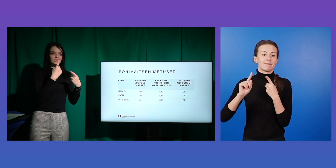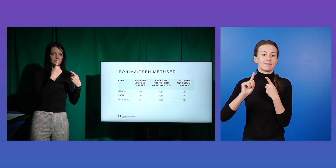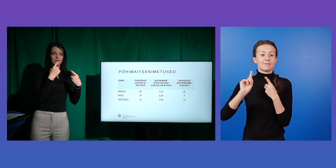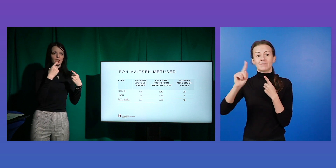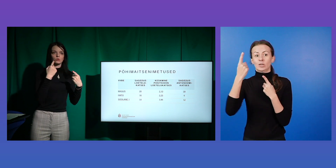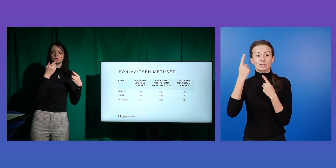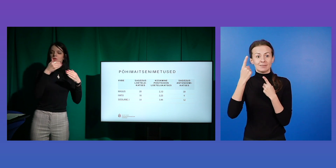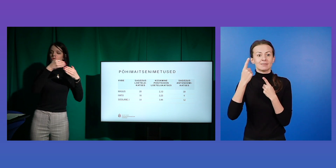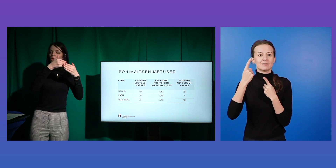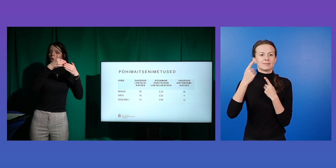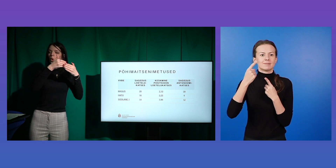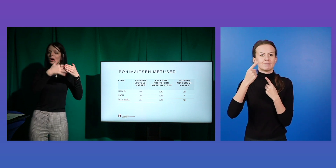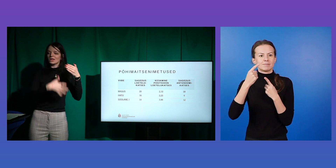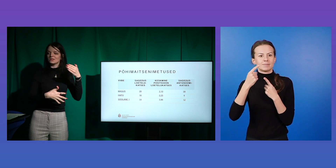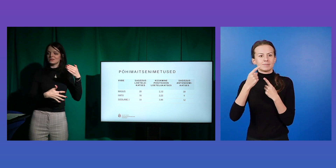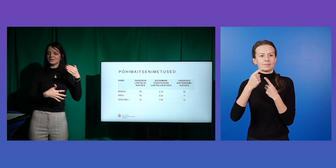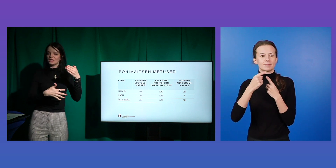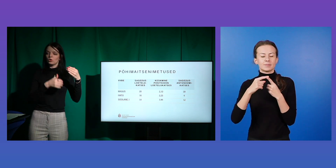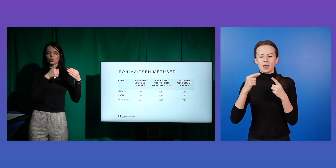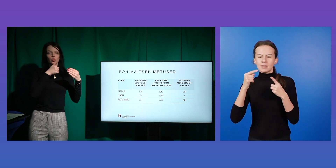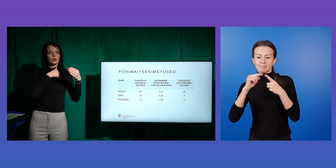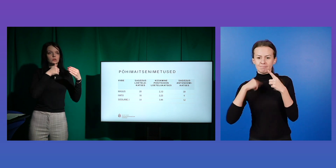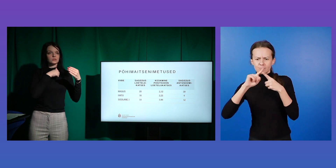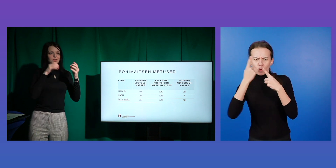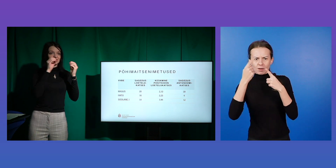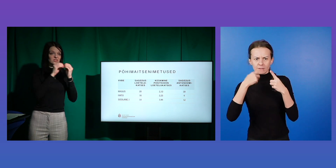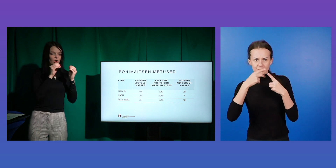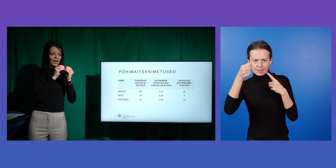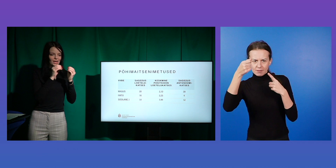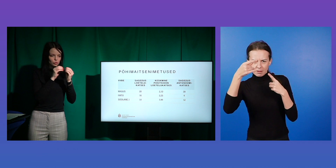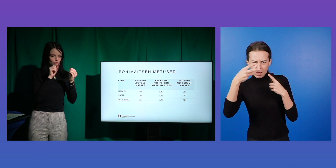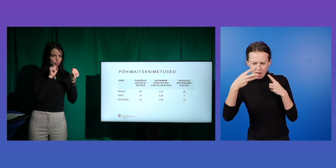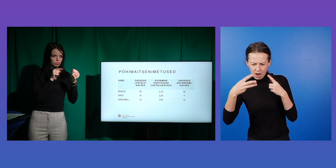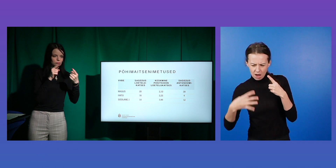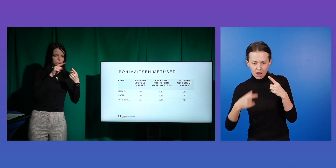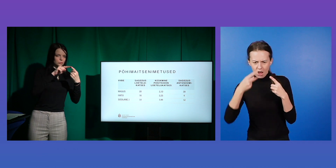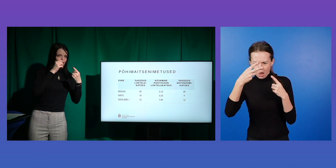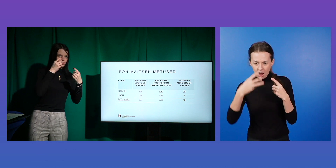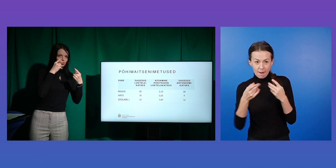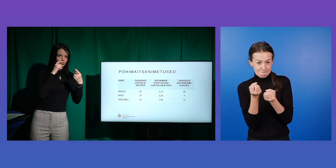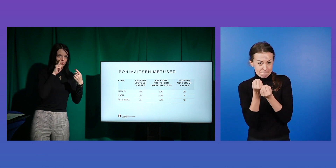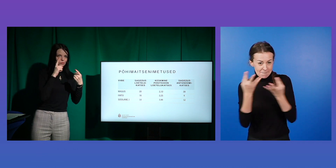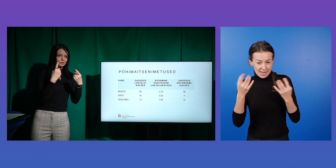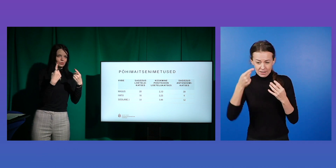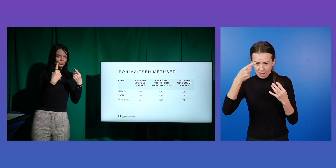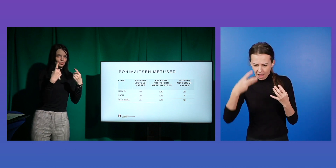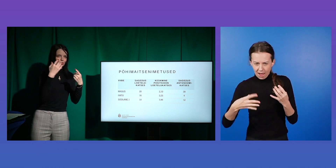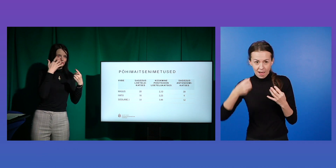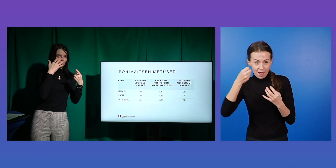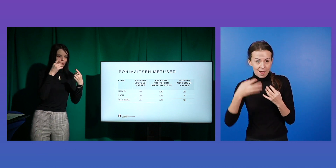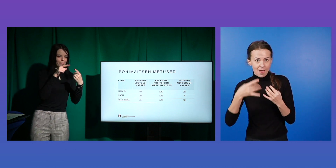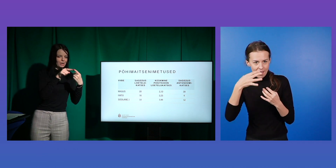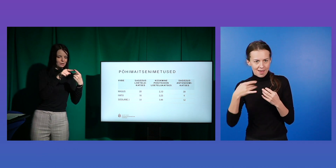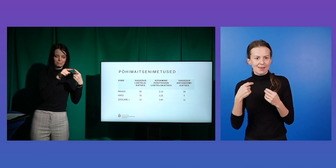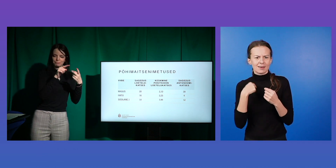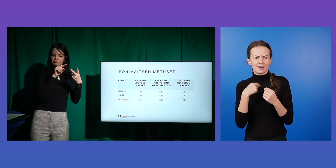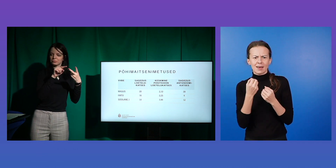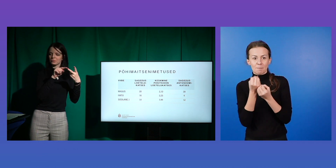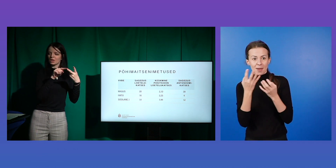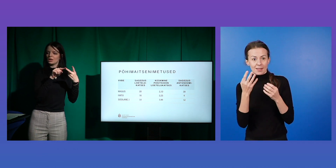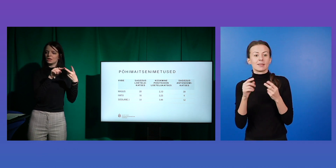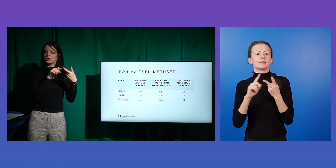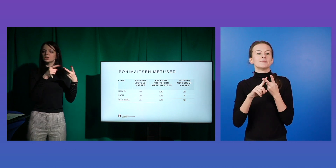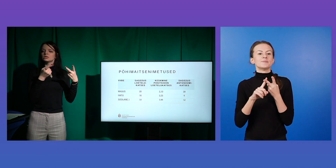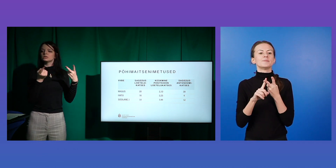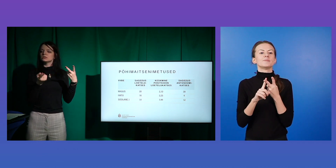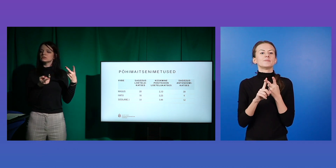põhimaitse nimetust. Esiteks ma sain selle loetelu siia, mida selle sagedused, kui sagedasti